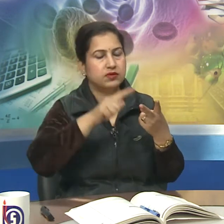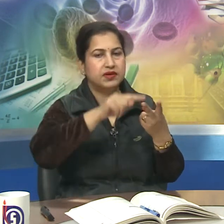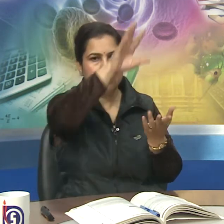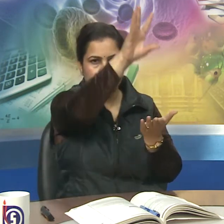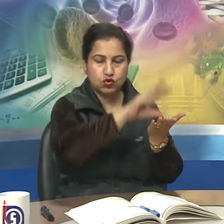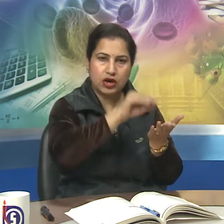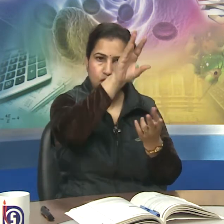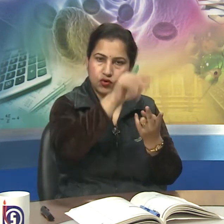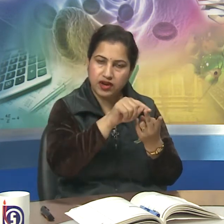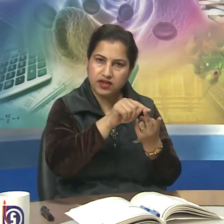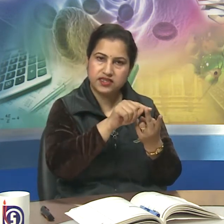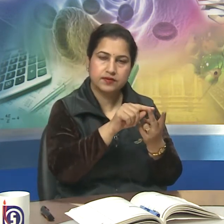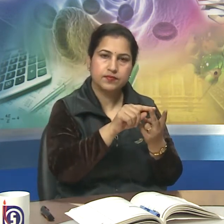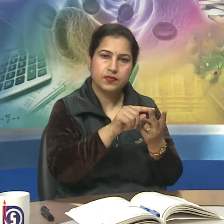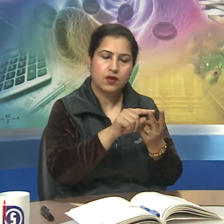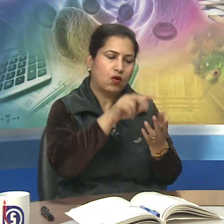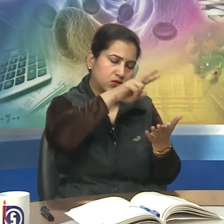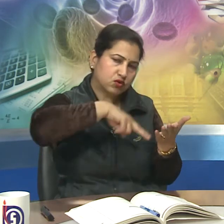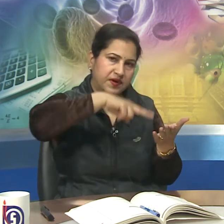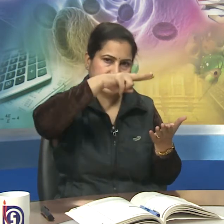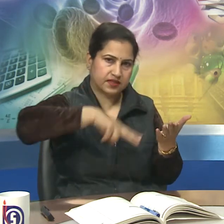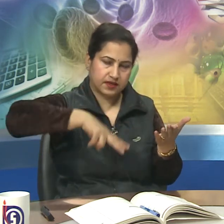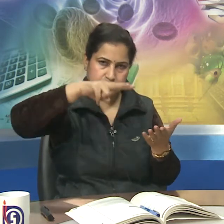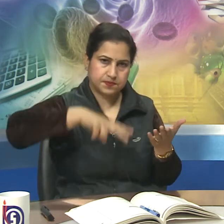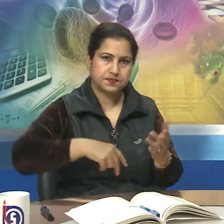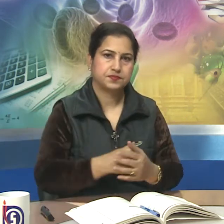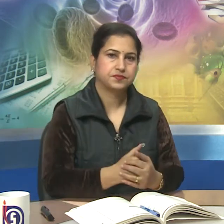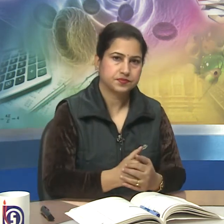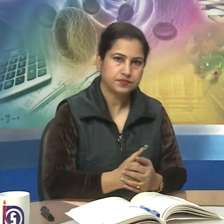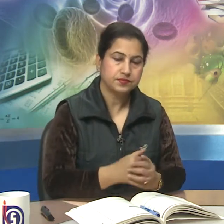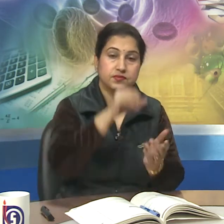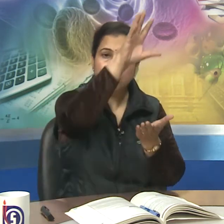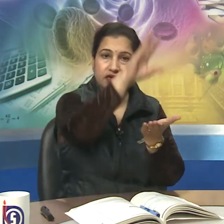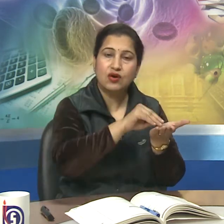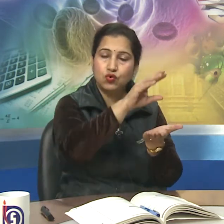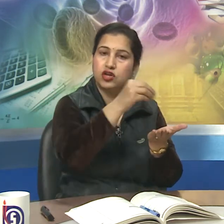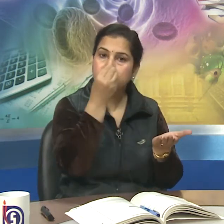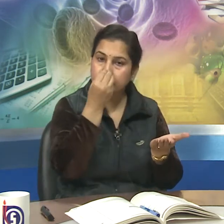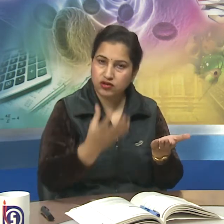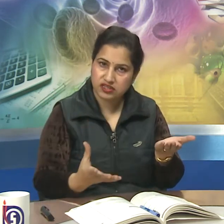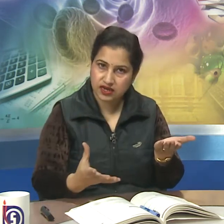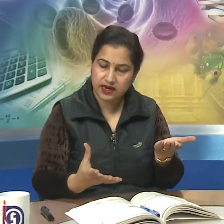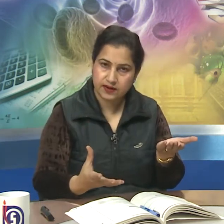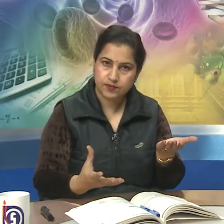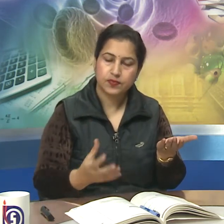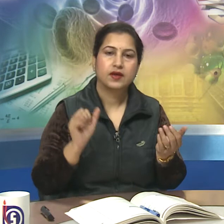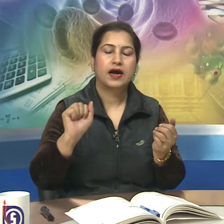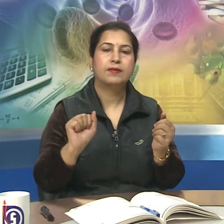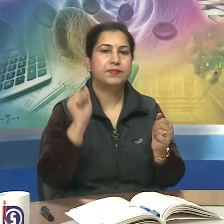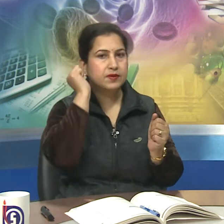में भी इसको डाउनलोड कर लीजिए और उसको पढ़ सकते हैं कि डाउनलोडिंग भी बहुत आसान है अब अपने